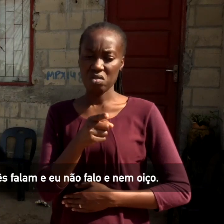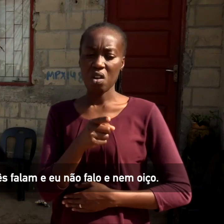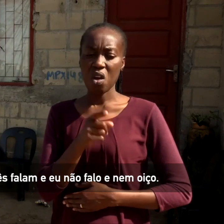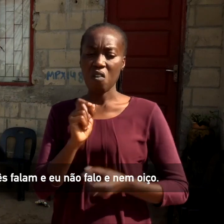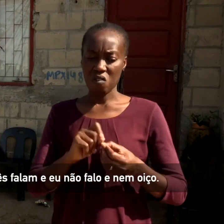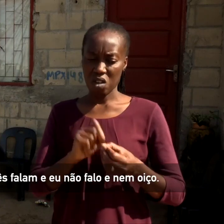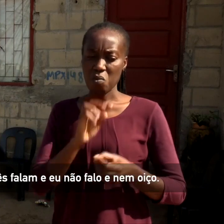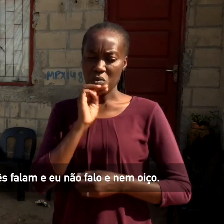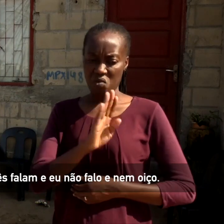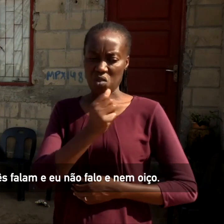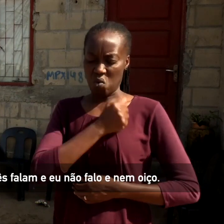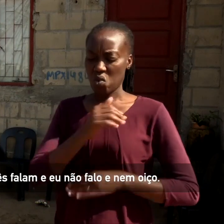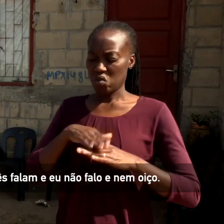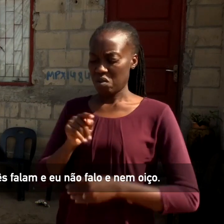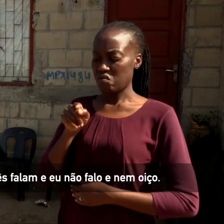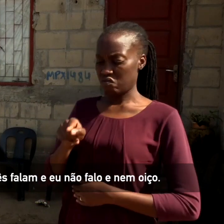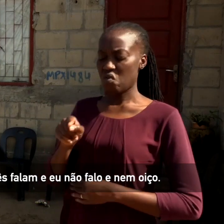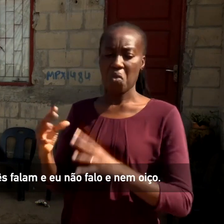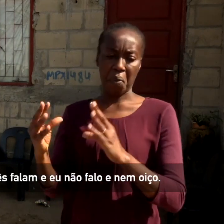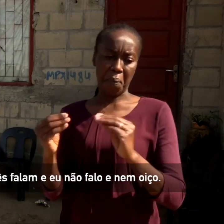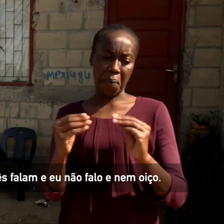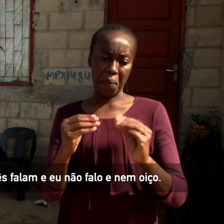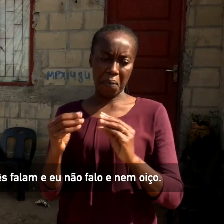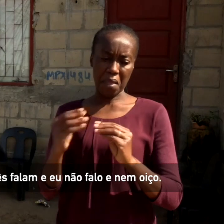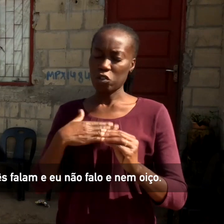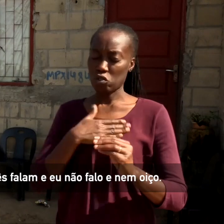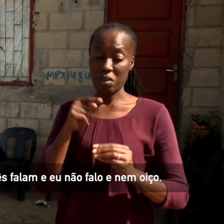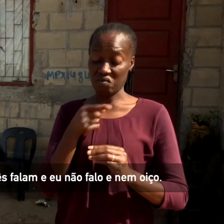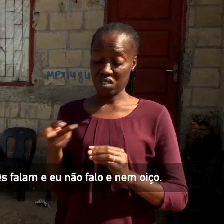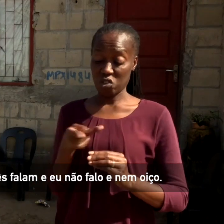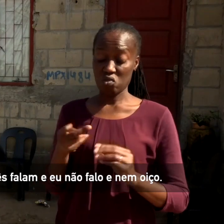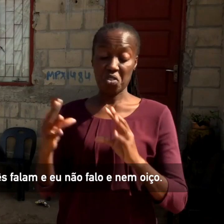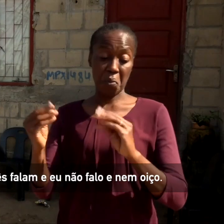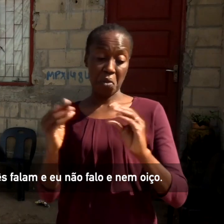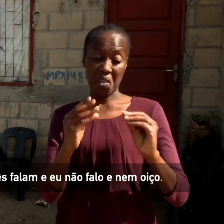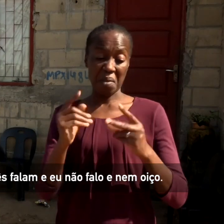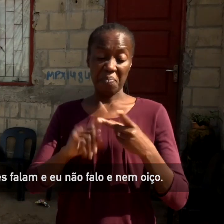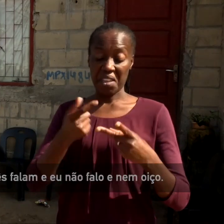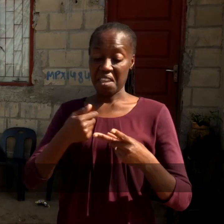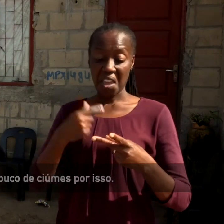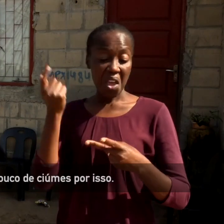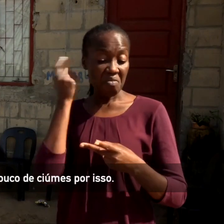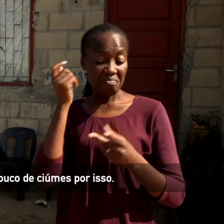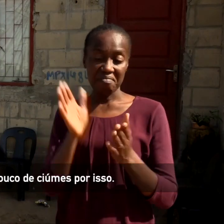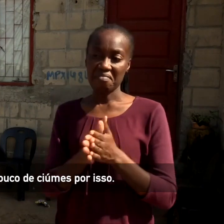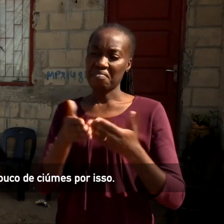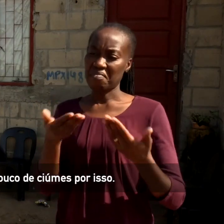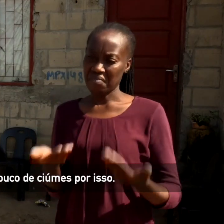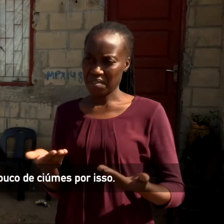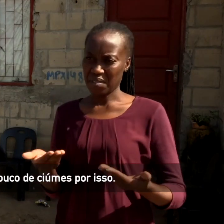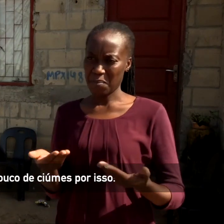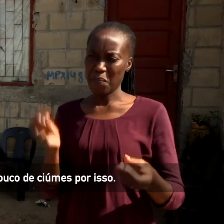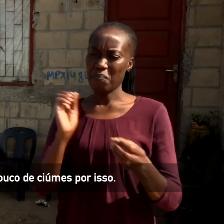referiram a irmã mais nova. Vocês falam, eu não falo, não ouvo nem falo. Já